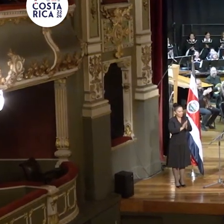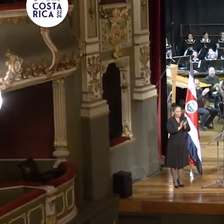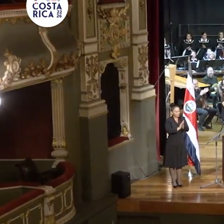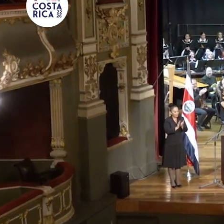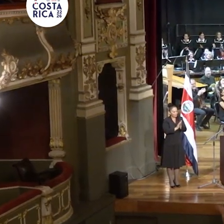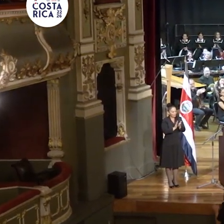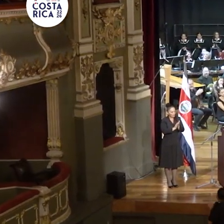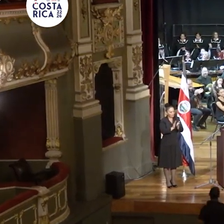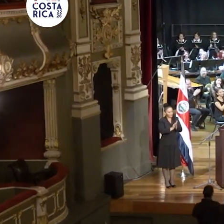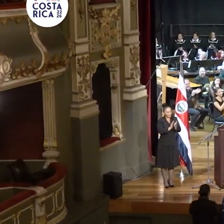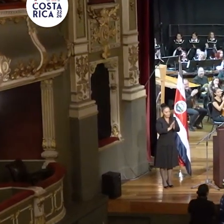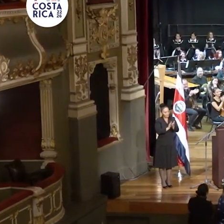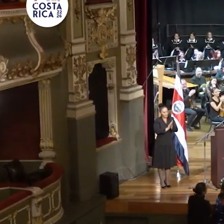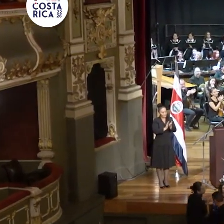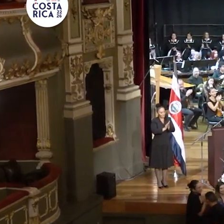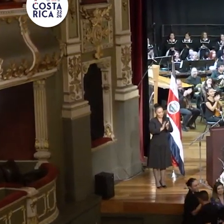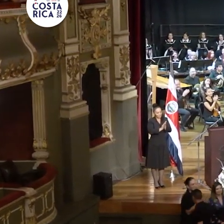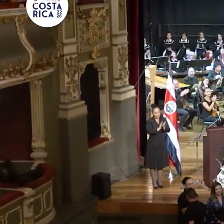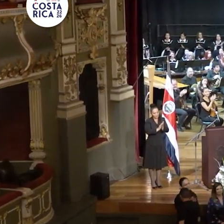Gracias.